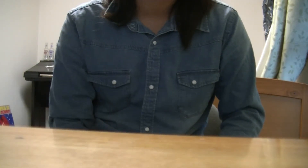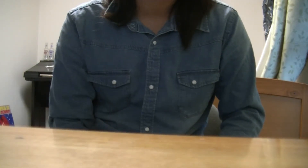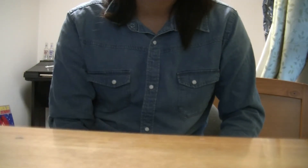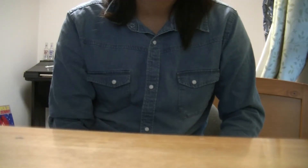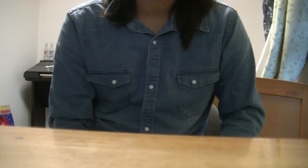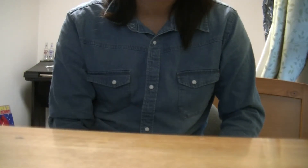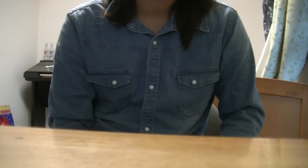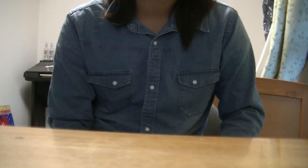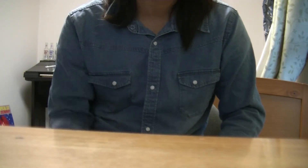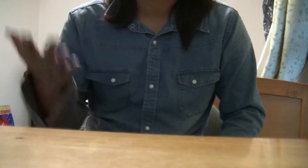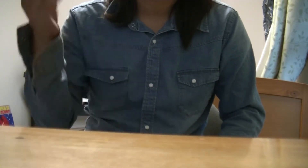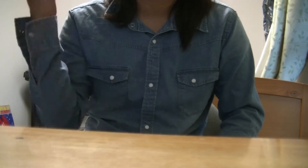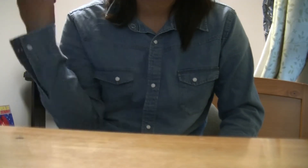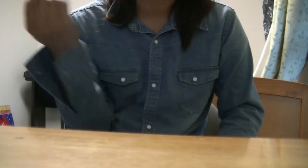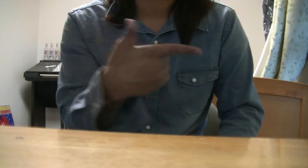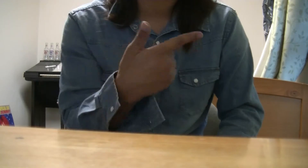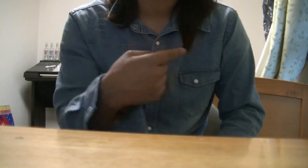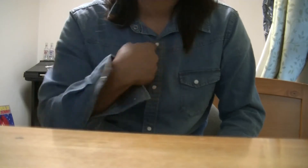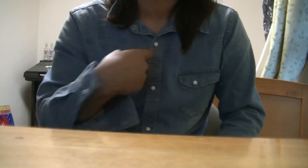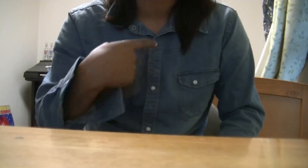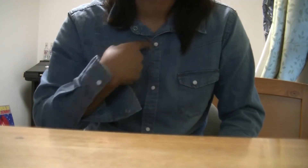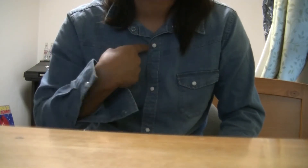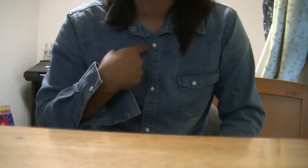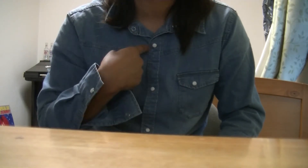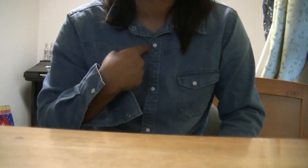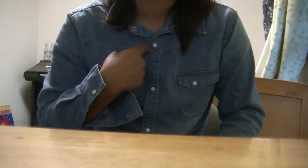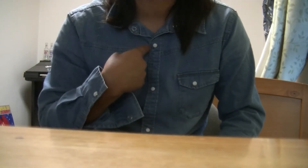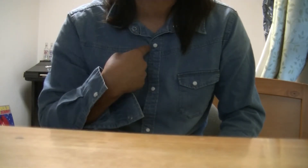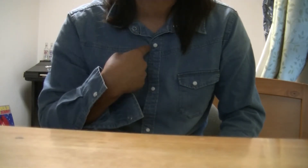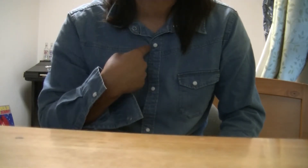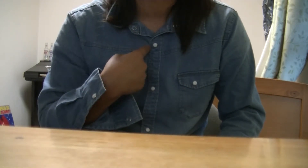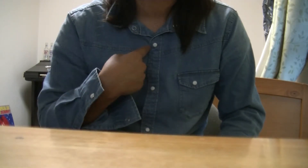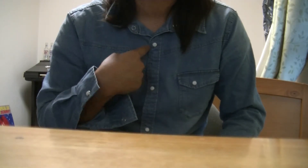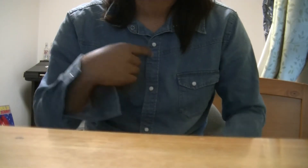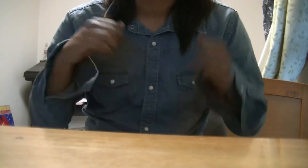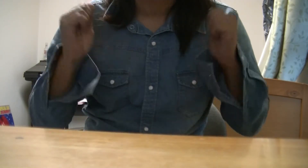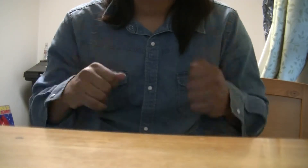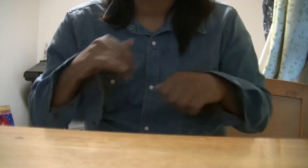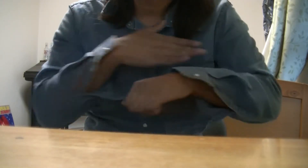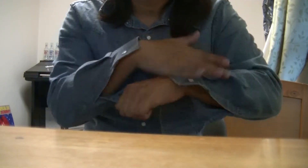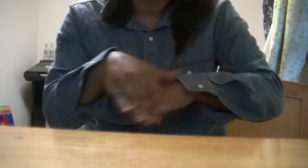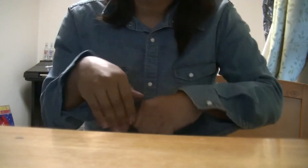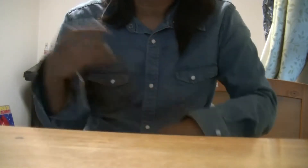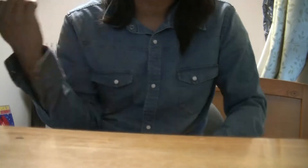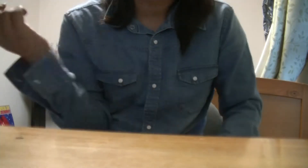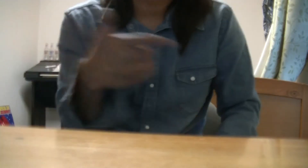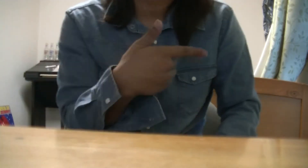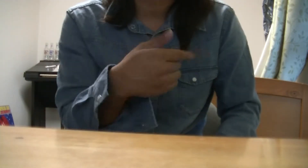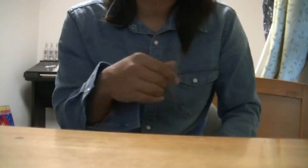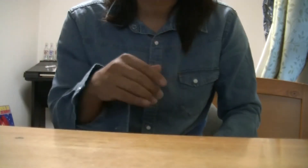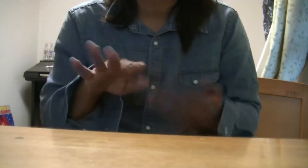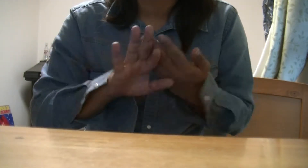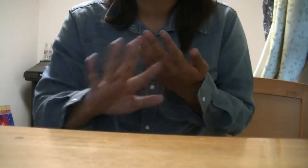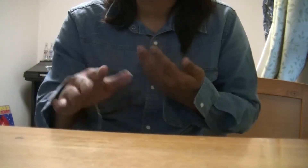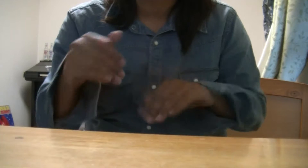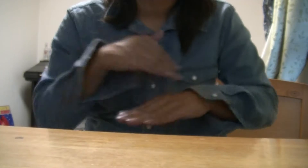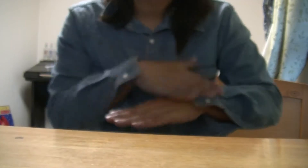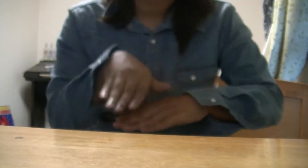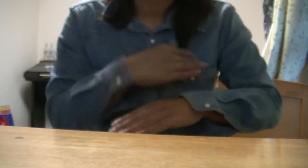先に自分です。自己愛が先、他者から愛されるは後です。